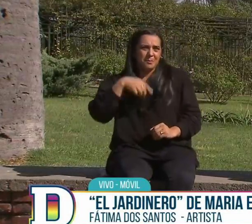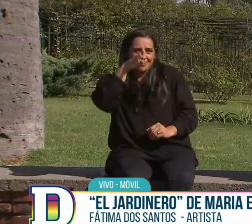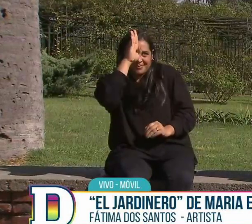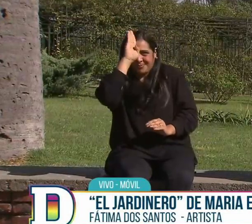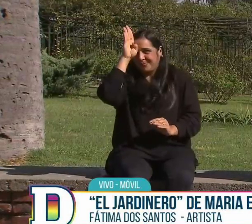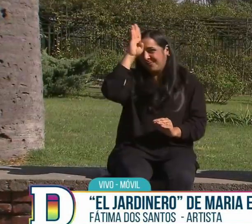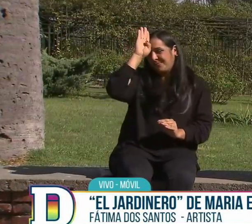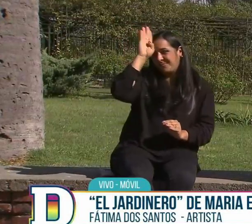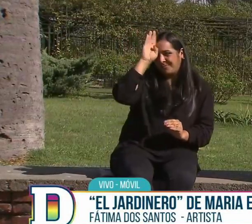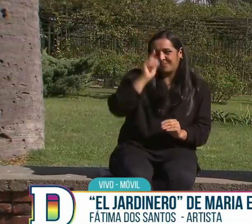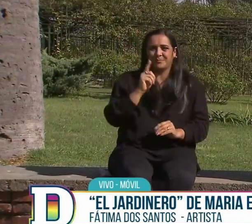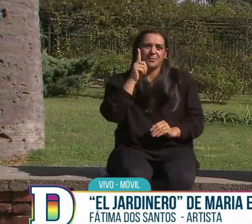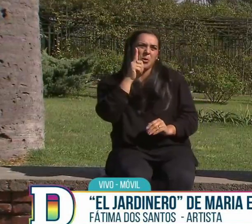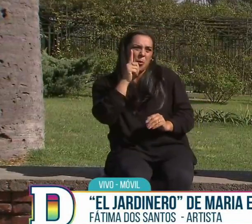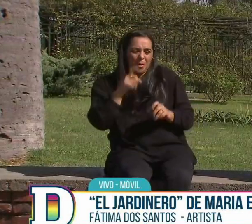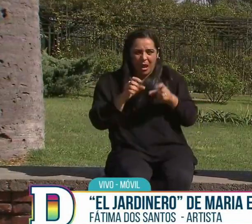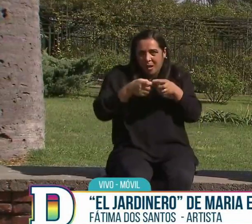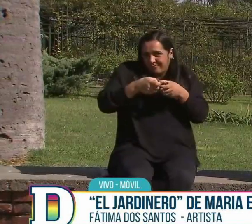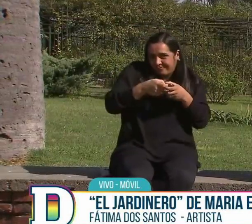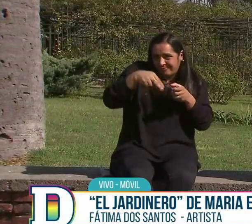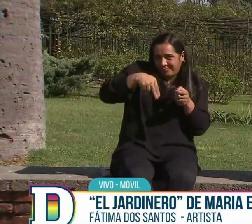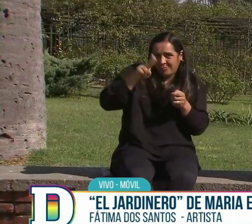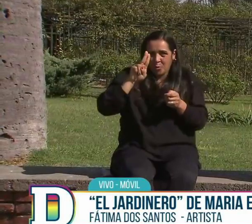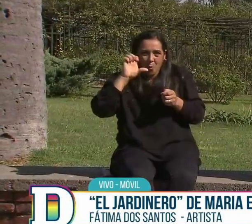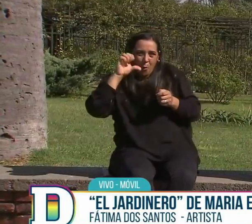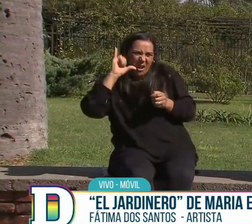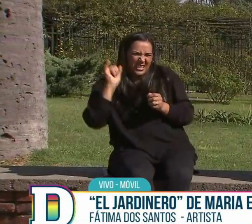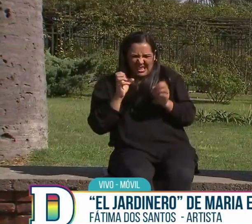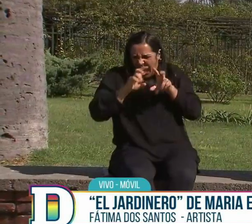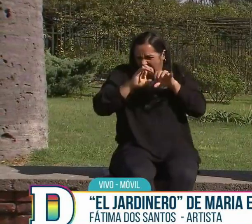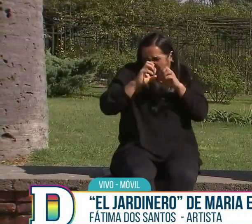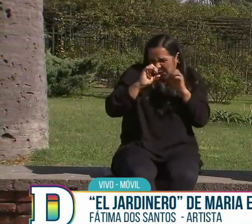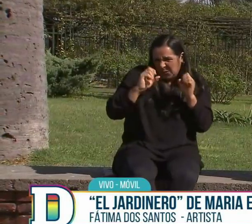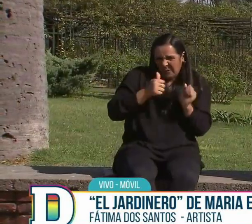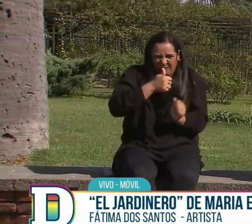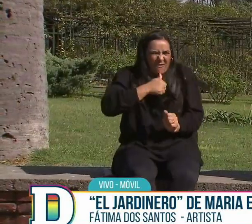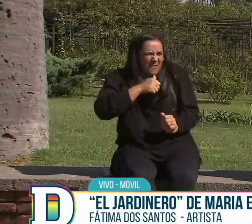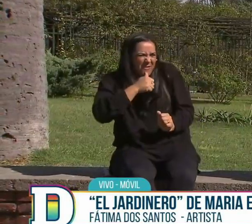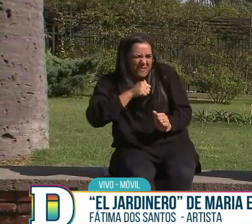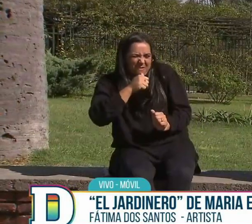Aprendí que una nuez es arrugada y viejita,